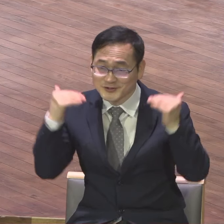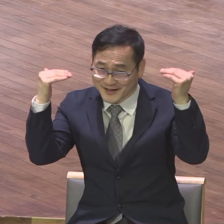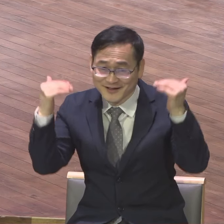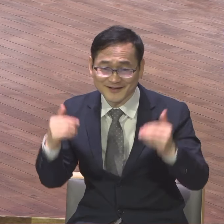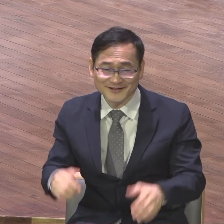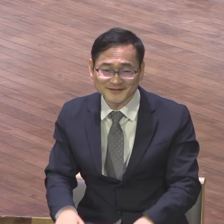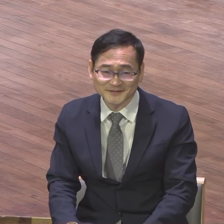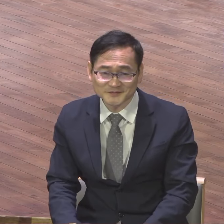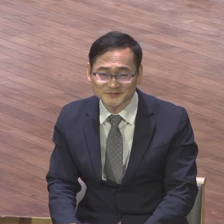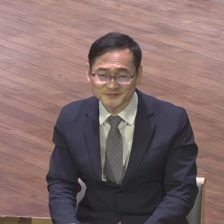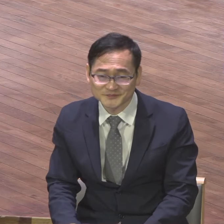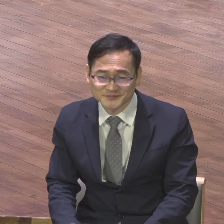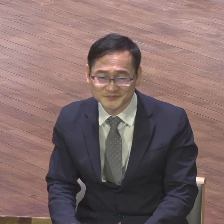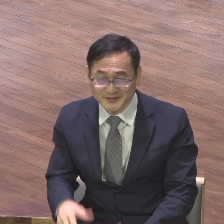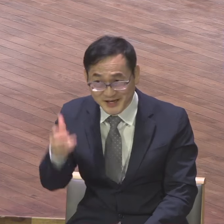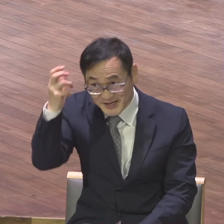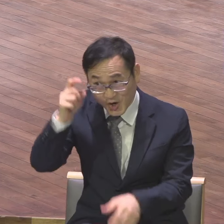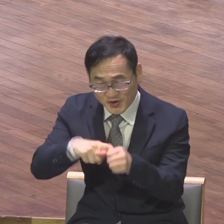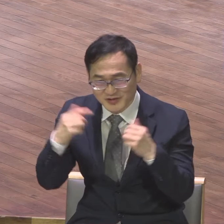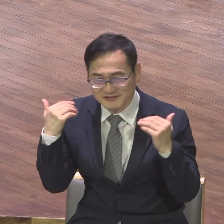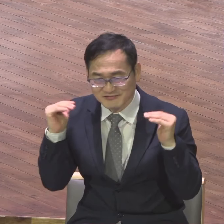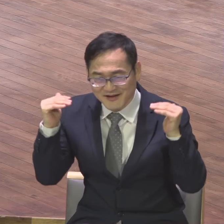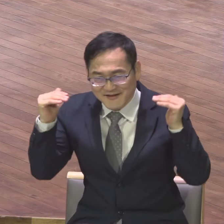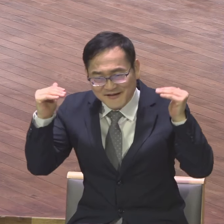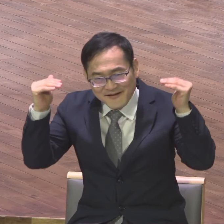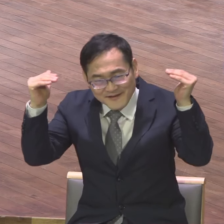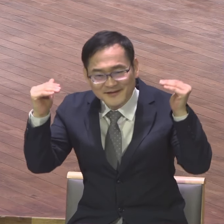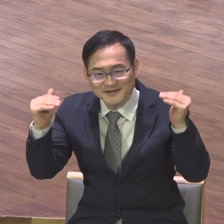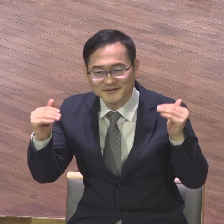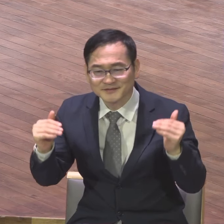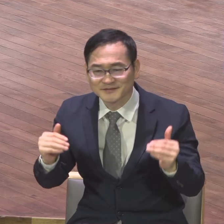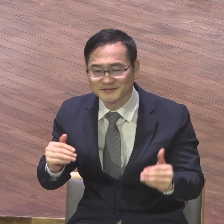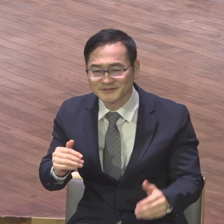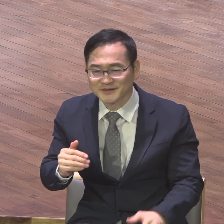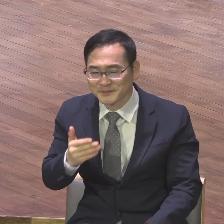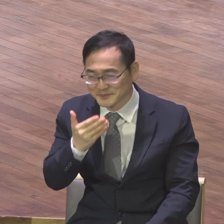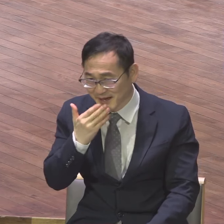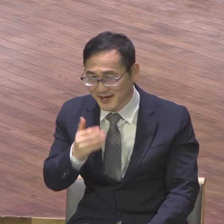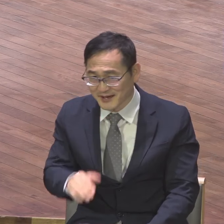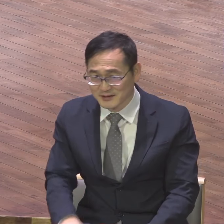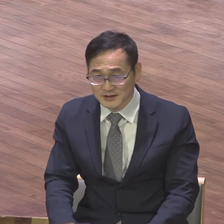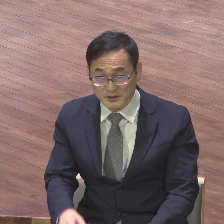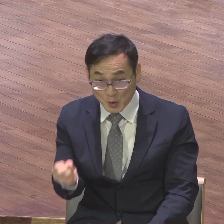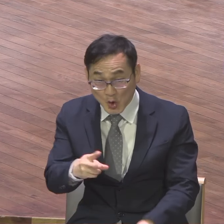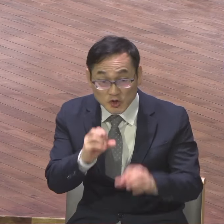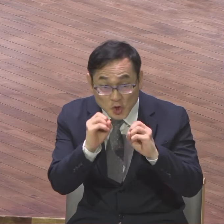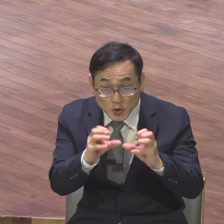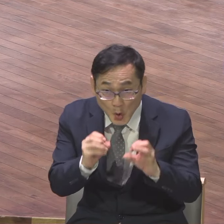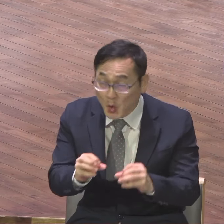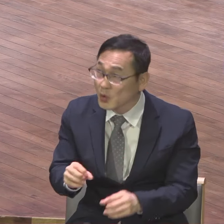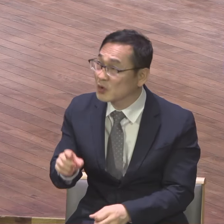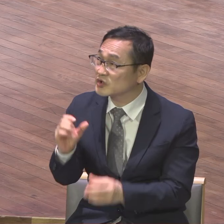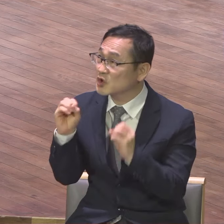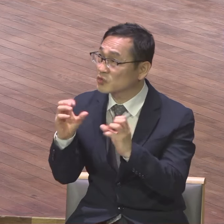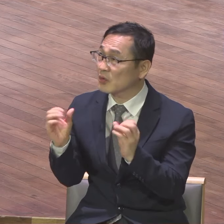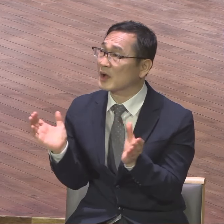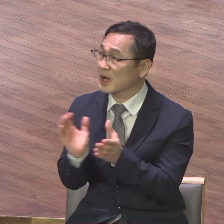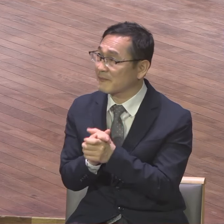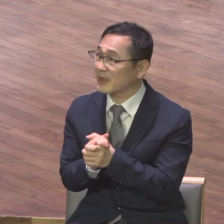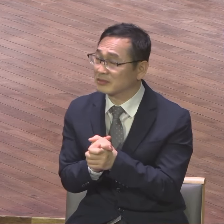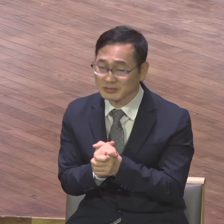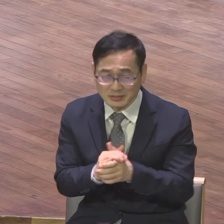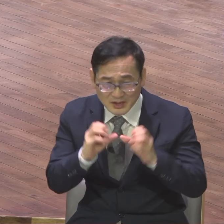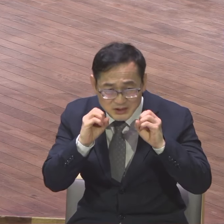영적으로 팍팍팍 올라가죠. 자, 전도도 생각만으로 가지지 말고 실제 현장에서